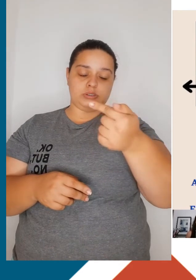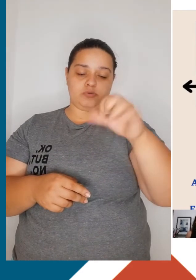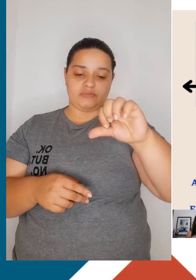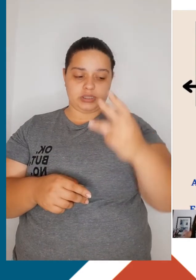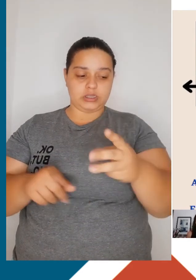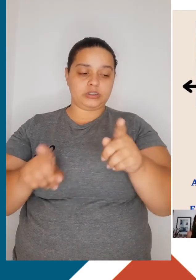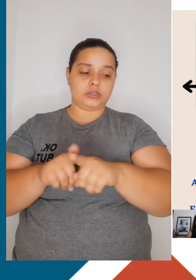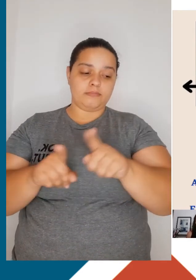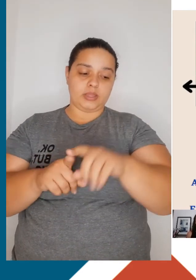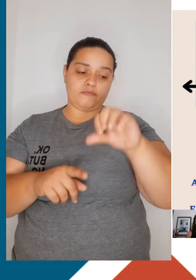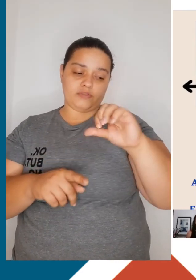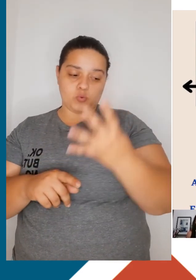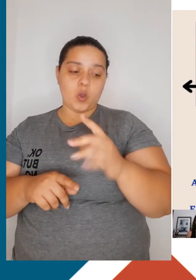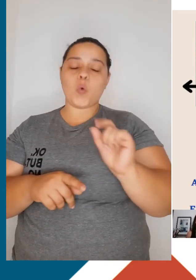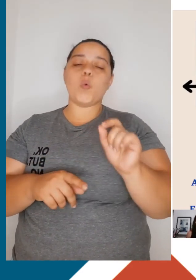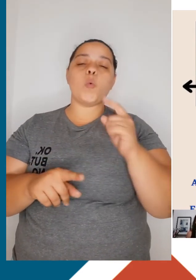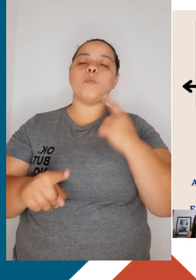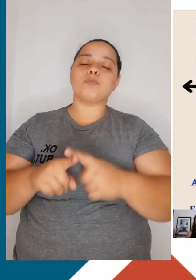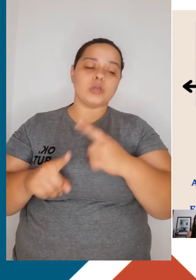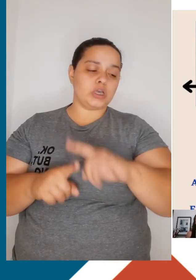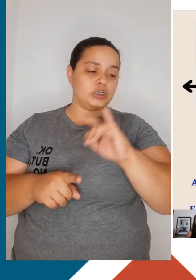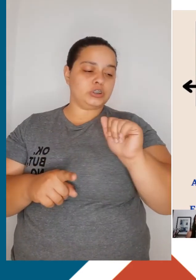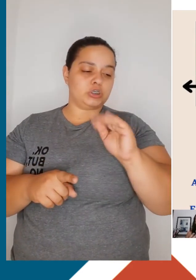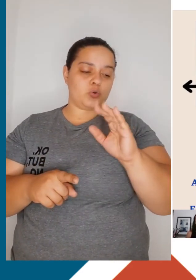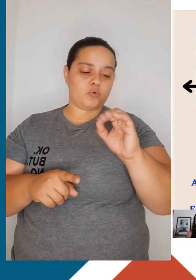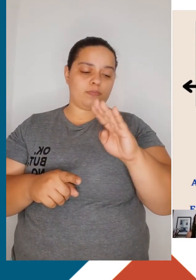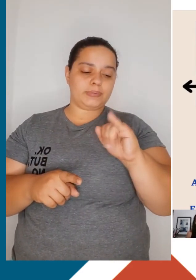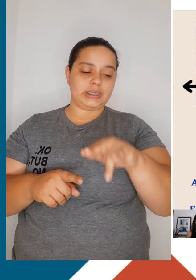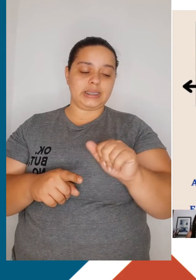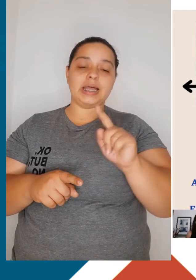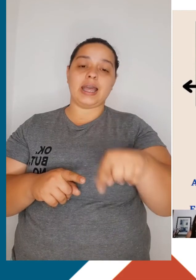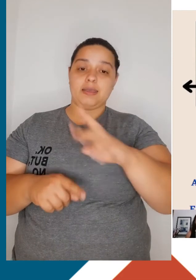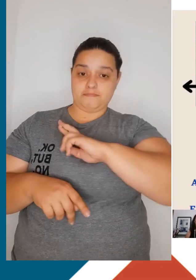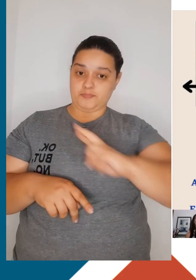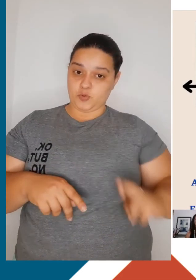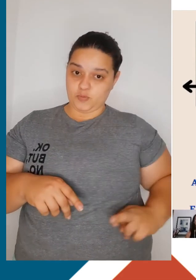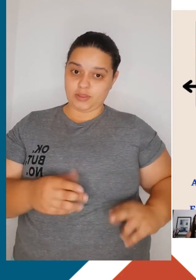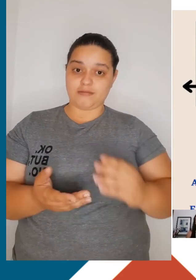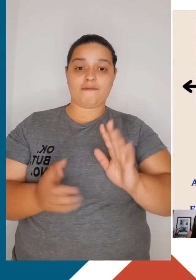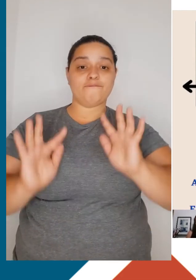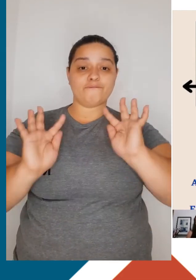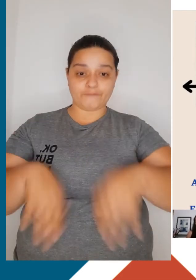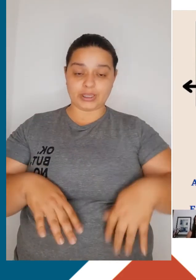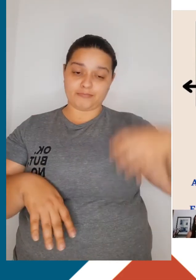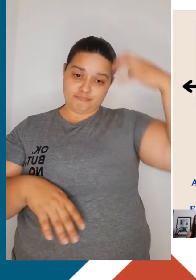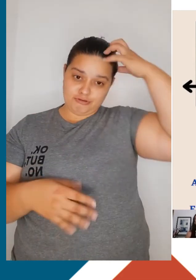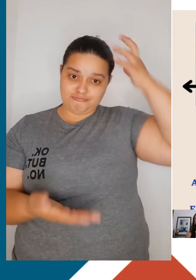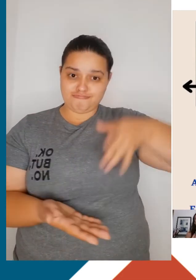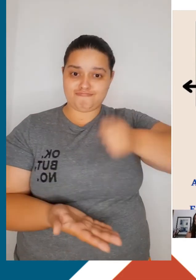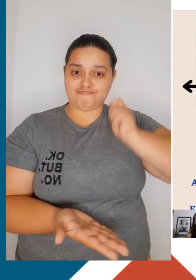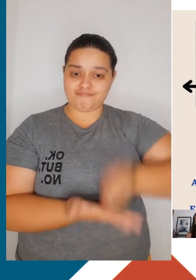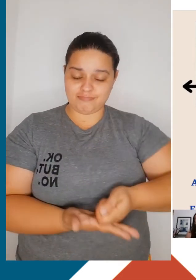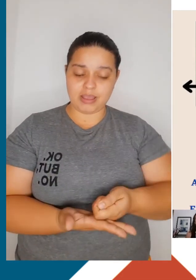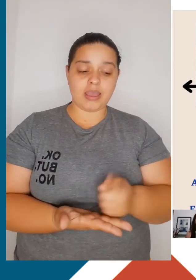gente vai chamar de República Jacobina, porque vai ser, de fato, promulgada uma república, né? Acabando com a monarquia constitucional, e